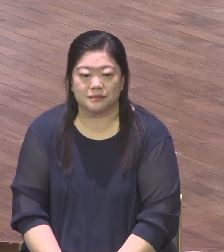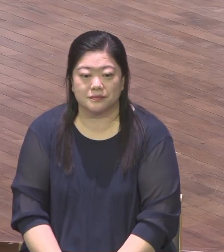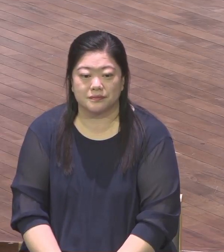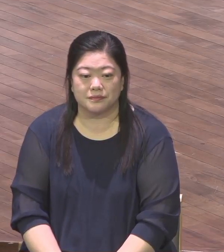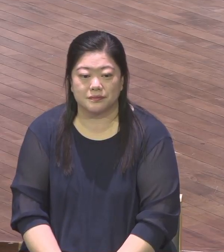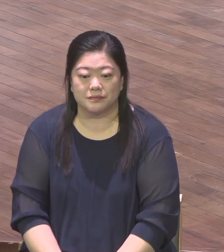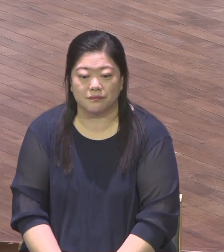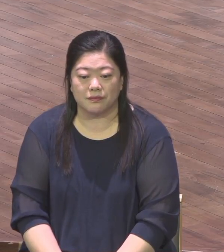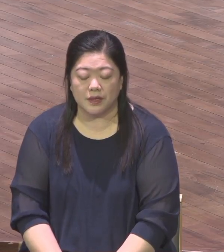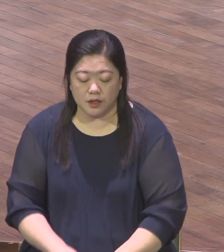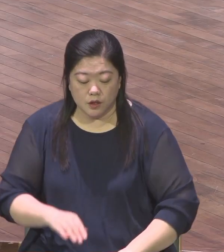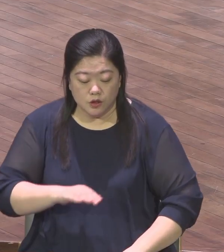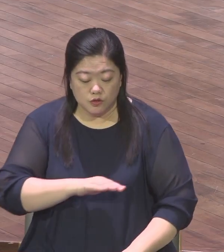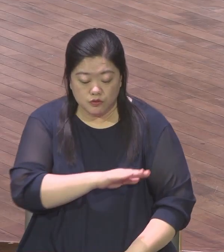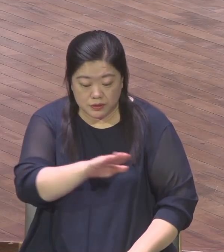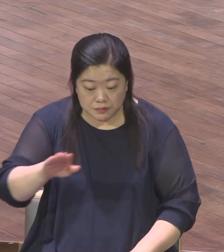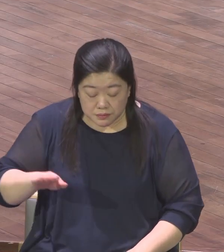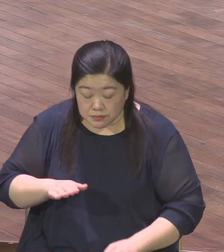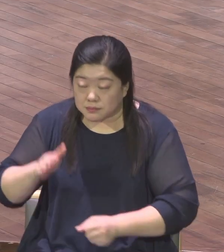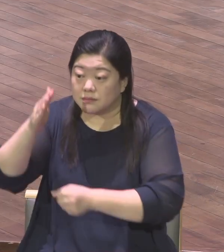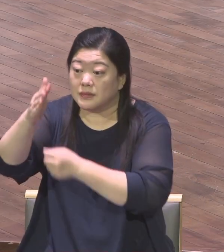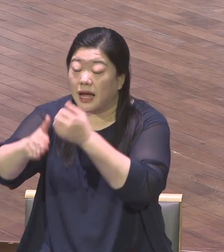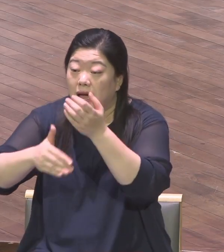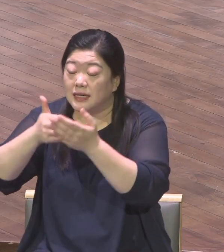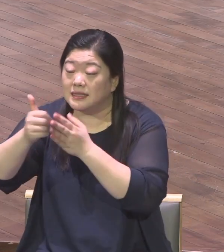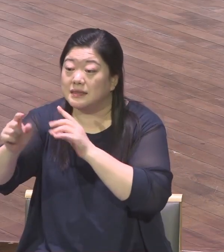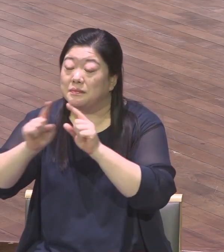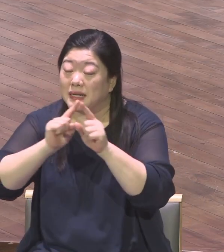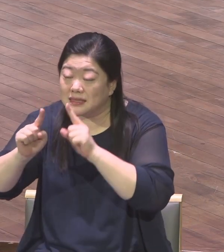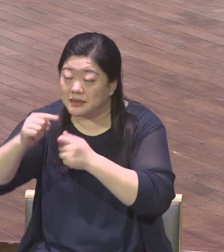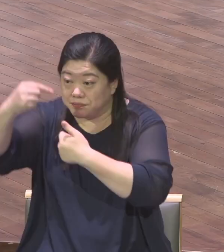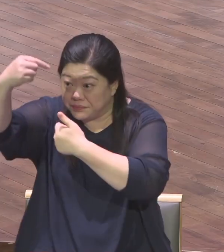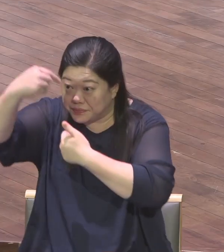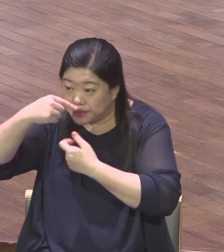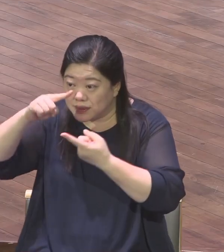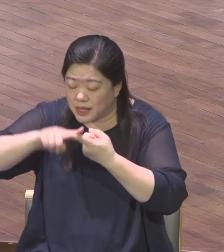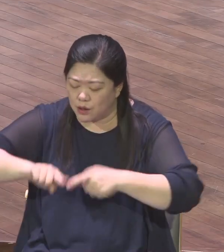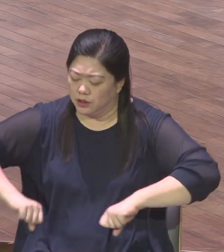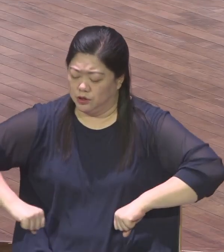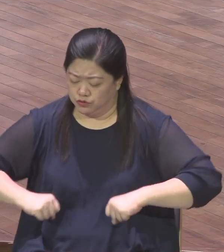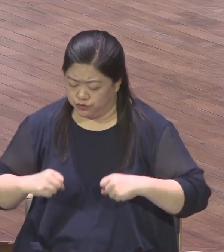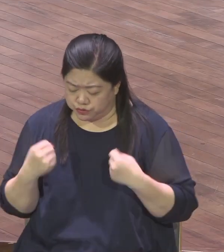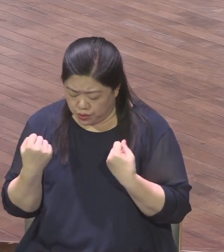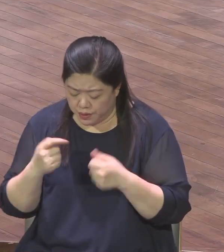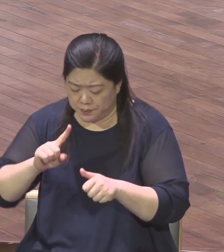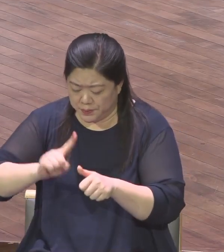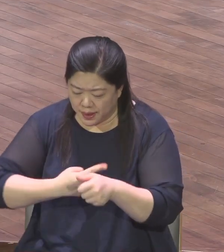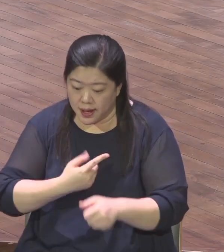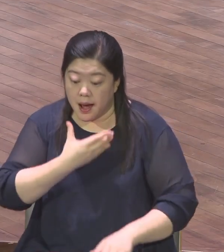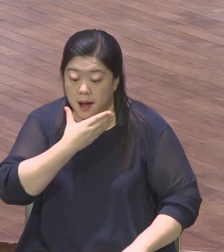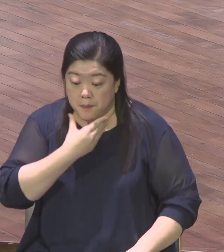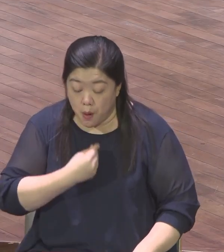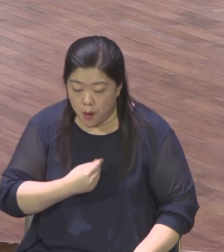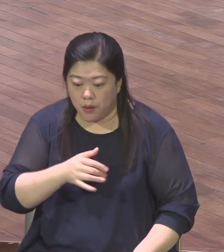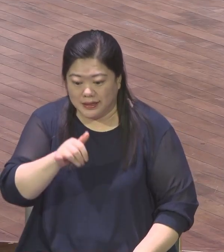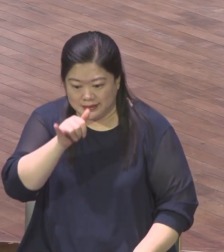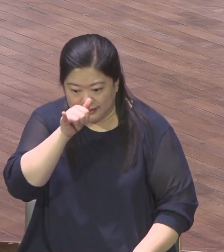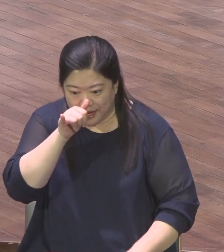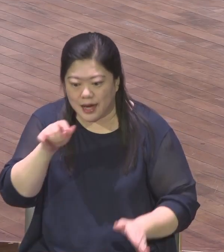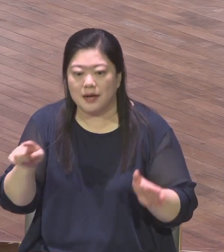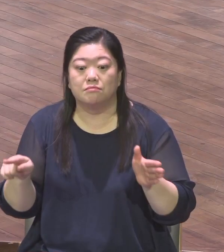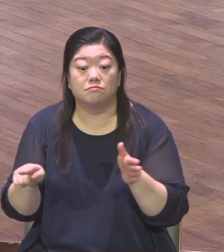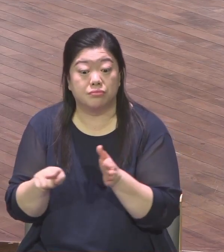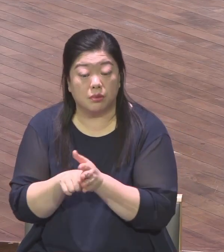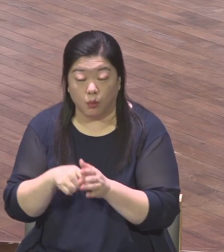우리가 우리 하나님 여호와의 목소리를 순종하면 우리에게 복이 있으리이다까지 말했어요.